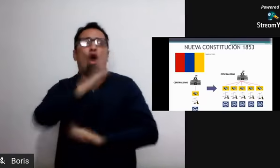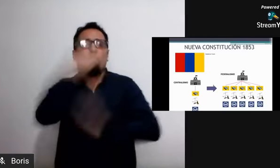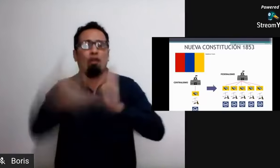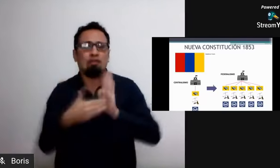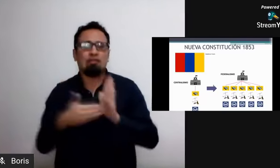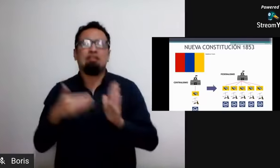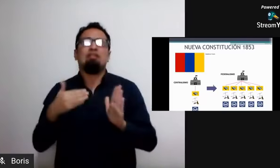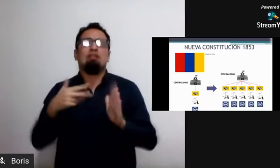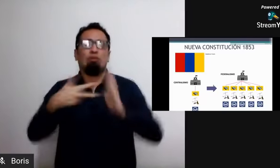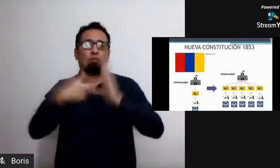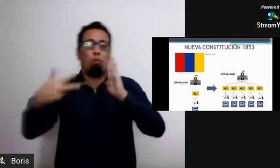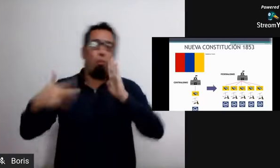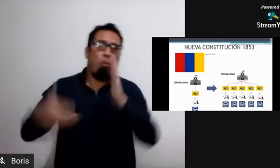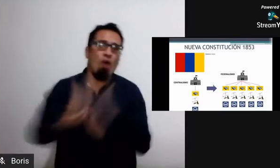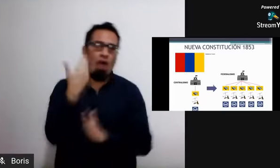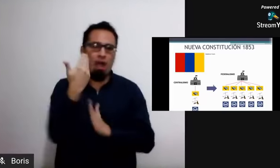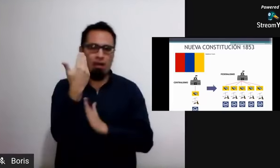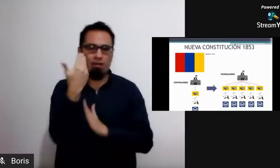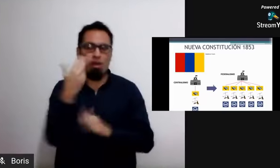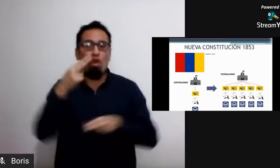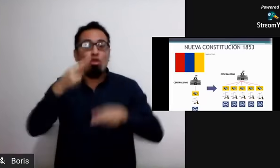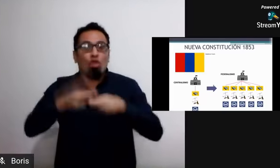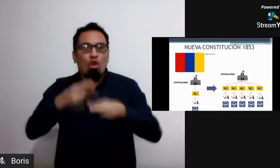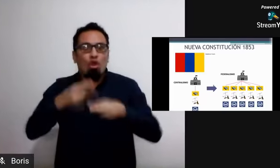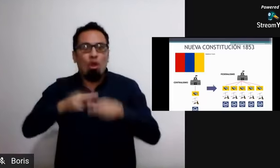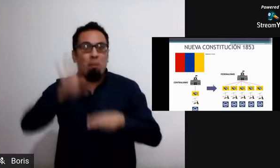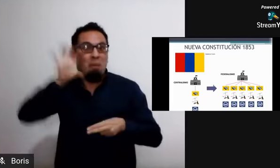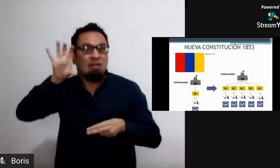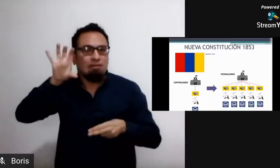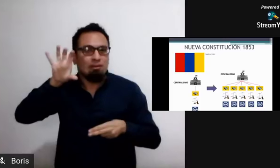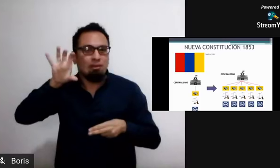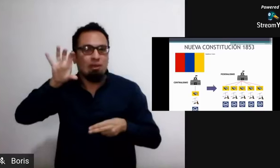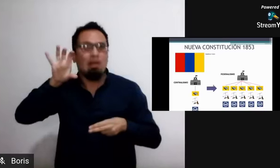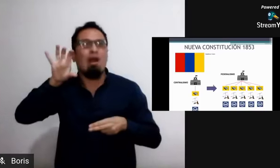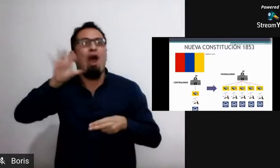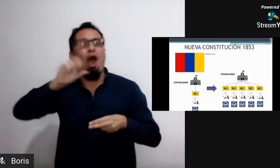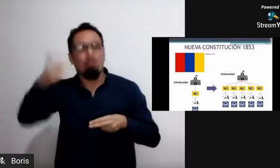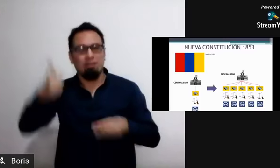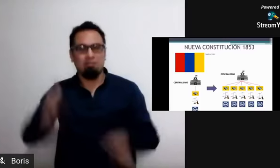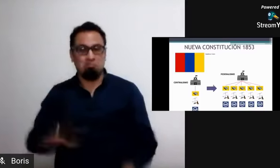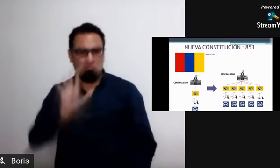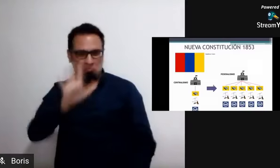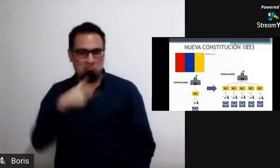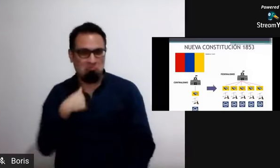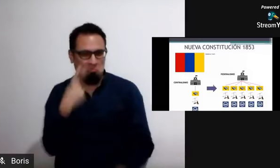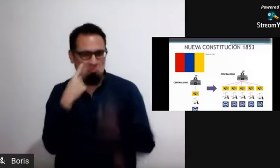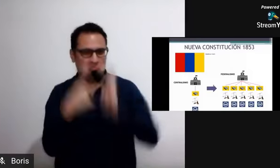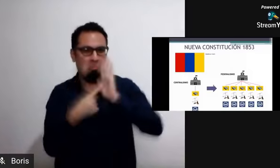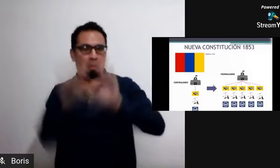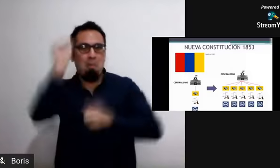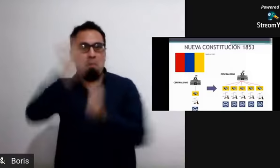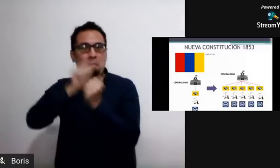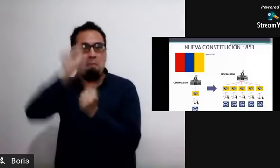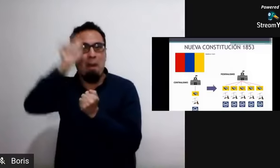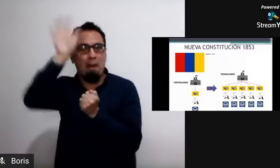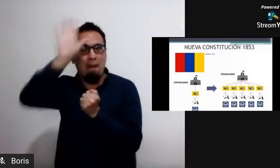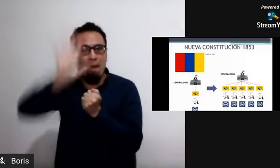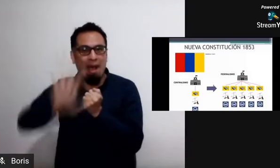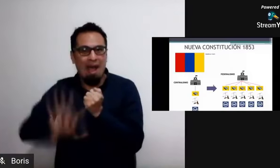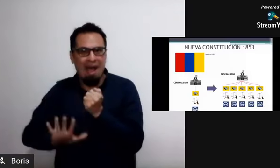llegan a crearse 5. Eh, Sin embargo, esto no duró por mucho tiempo, fueron por